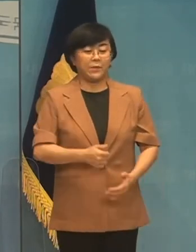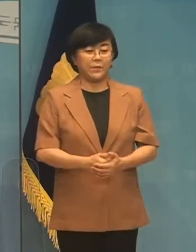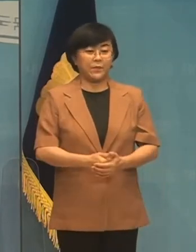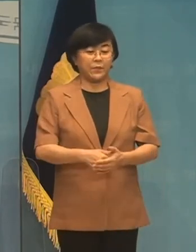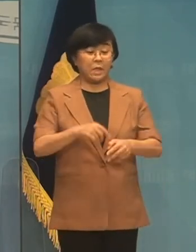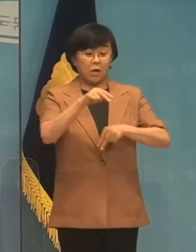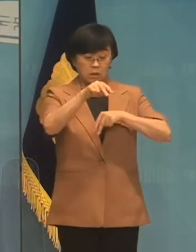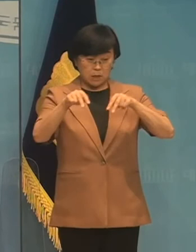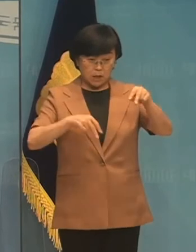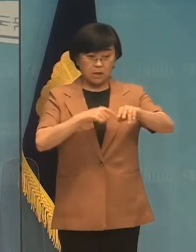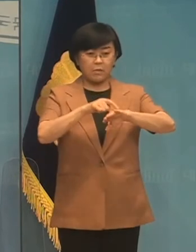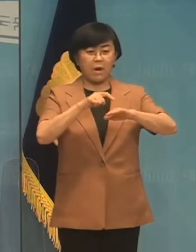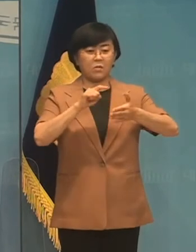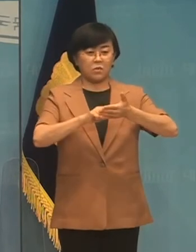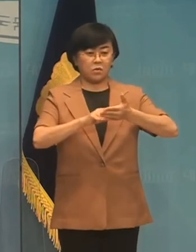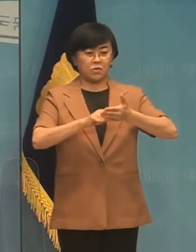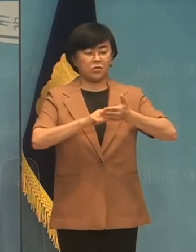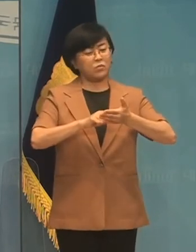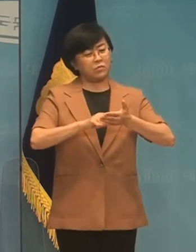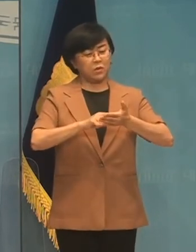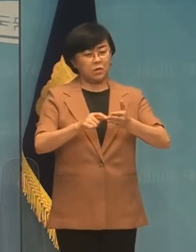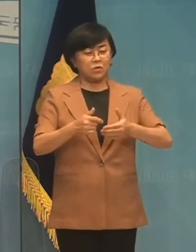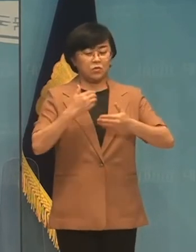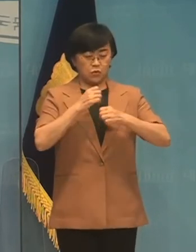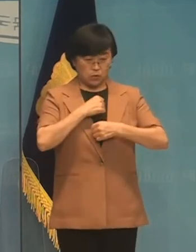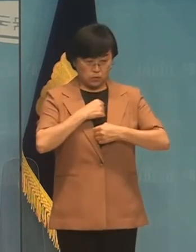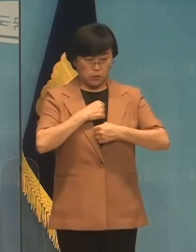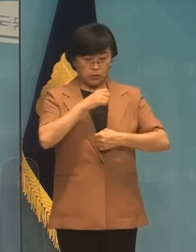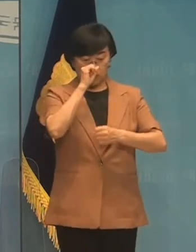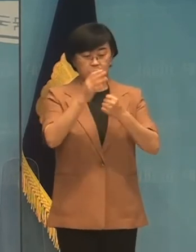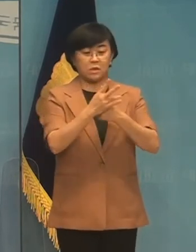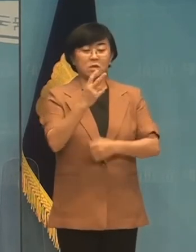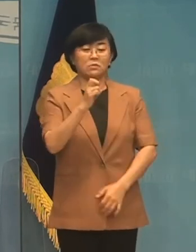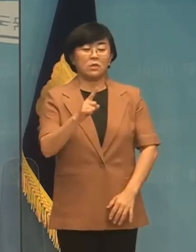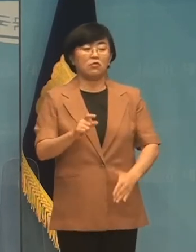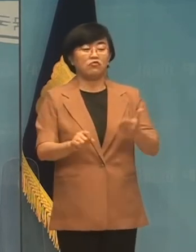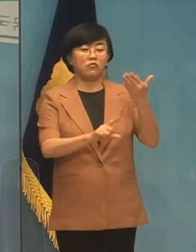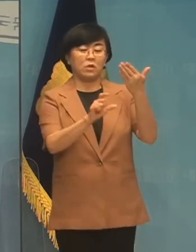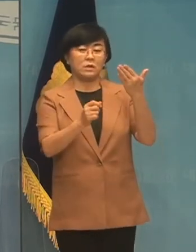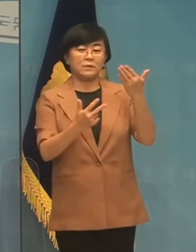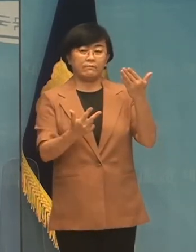어렵습니다. 역지사지의 마음으로 자제를 부탁드립니다. 2021년